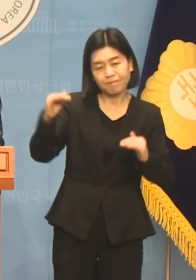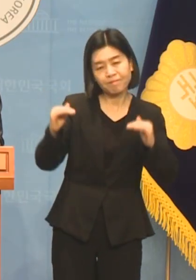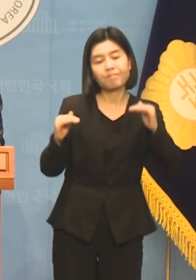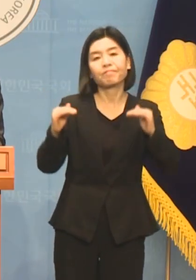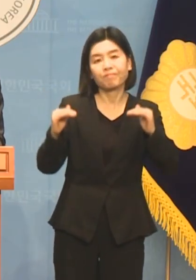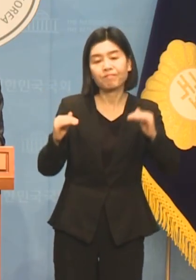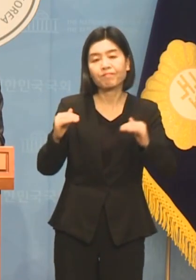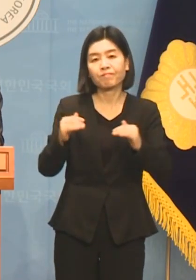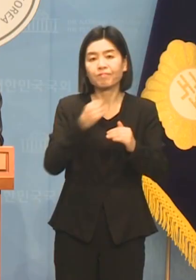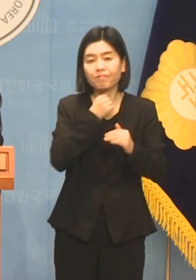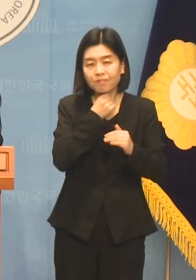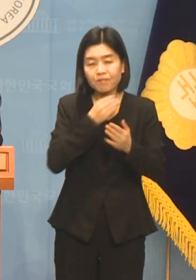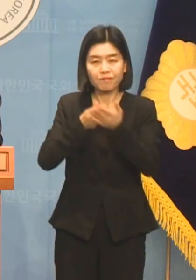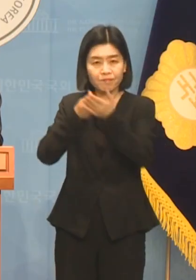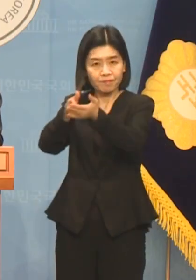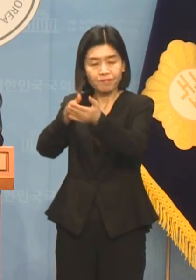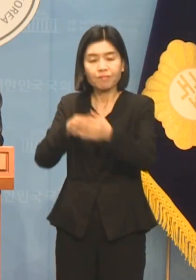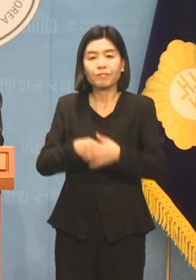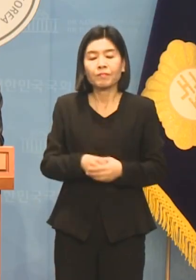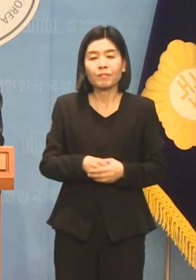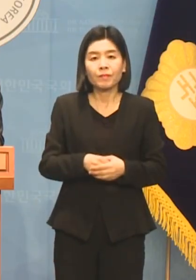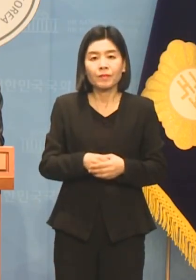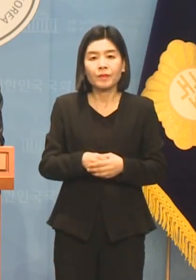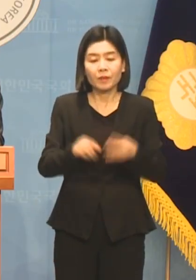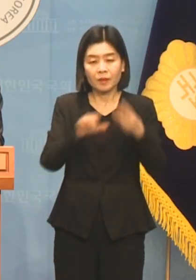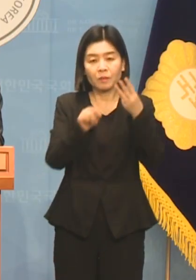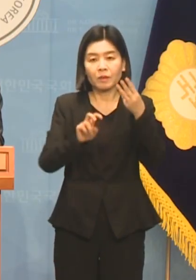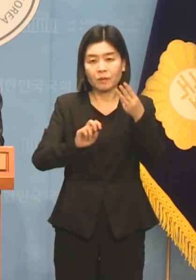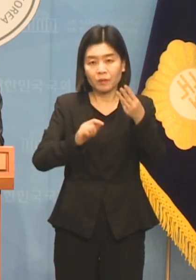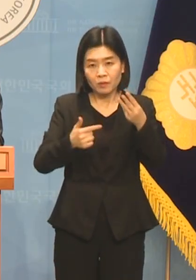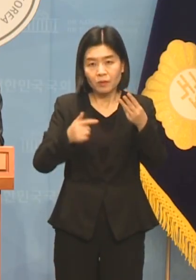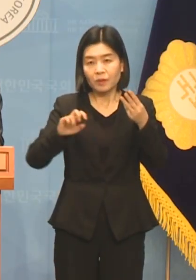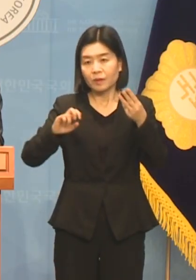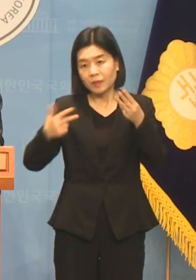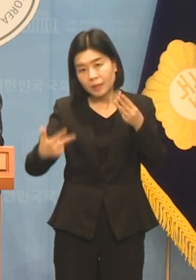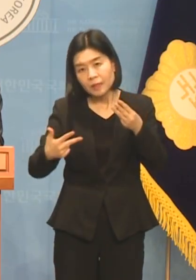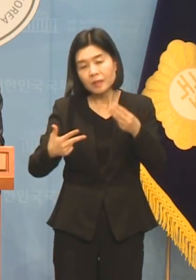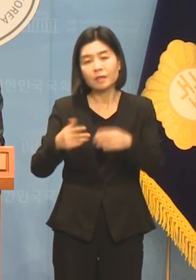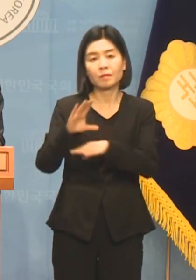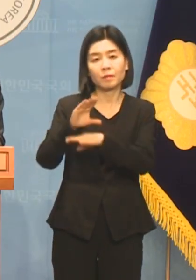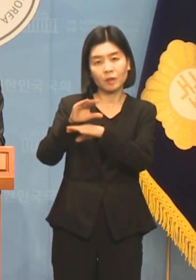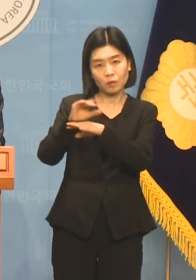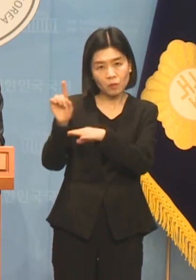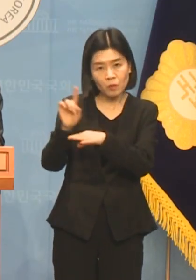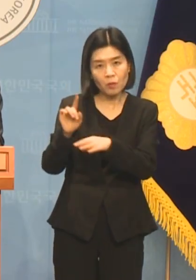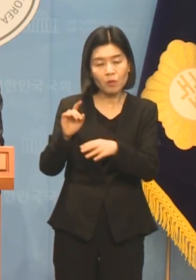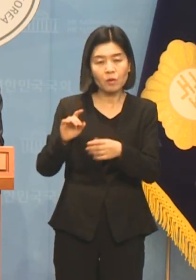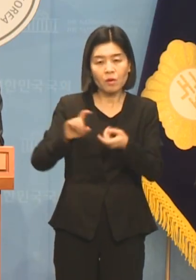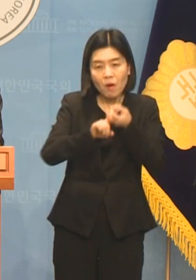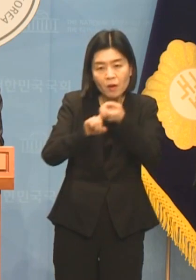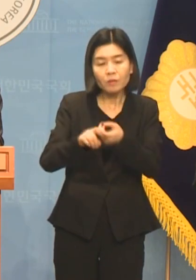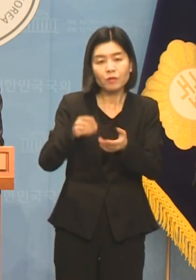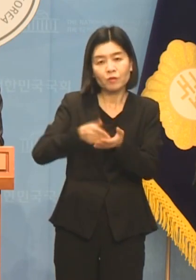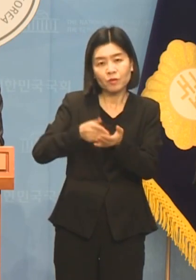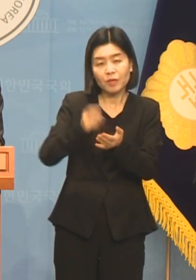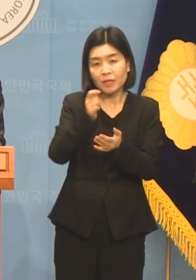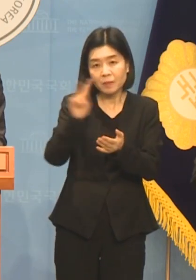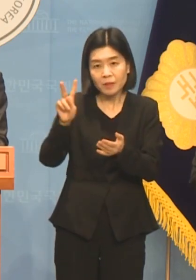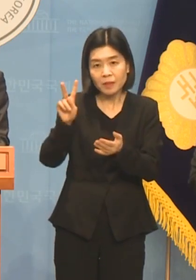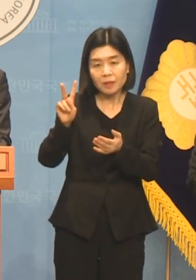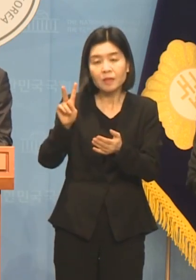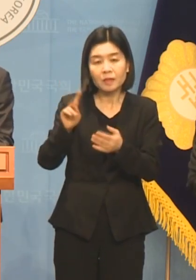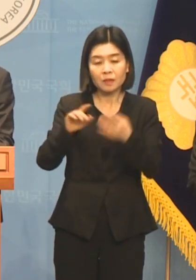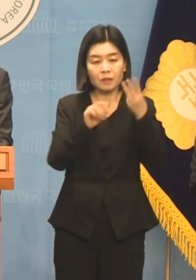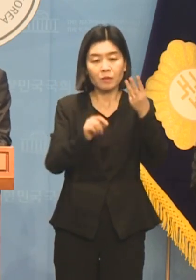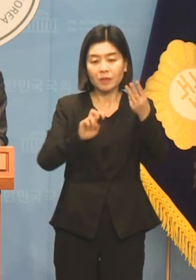강력히 요청드렸습니다. 또한 3월 26일과 27일에 방송된 연합뉴스TV 뉴스포커스, 3월